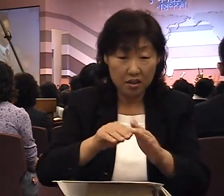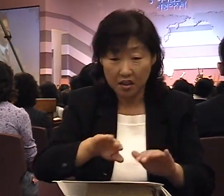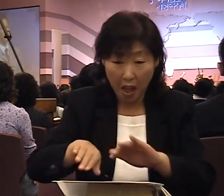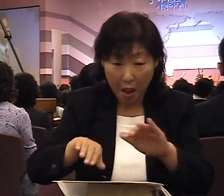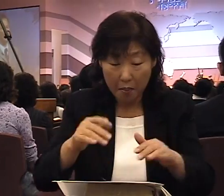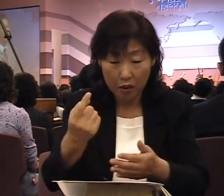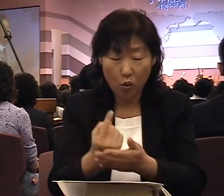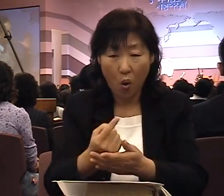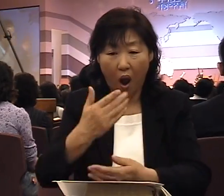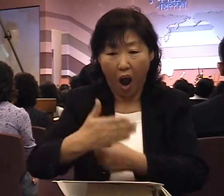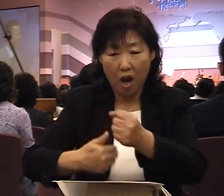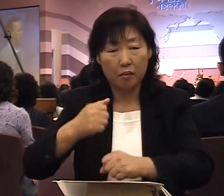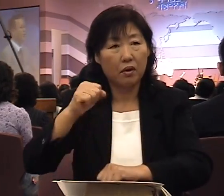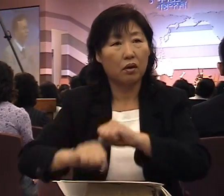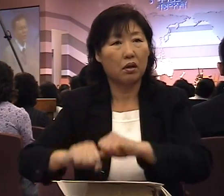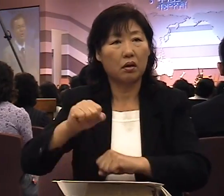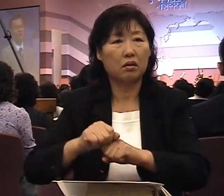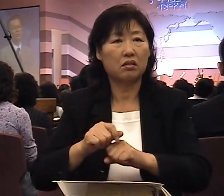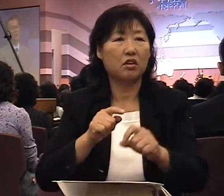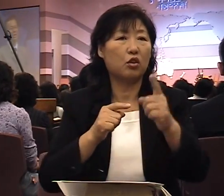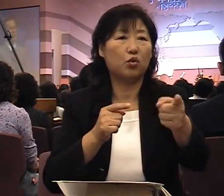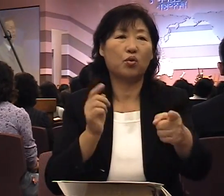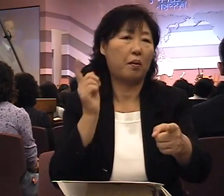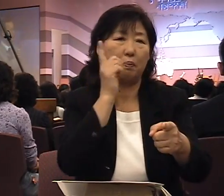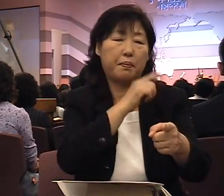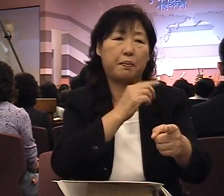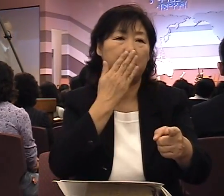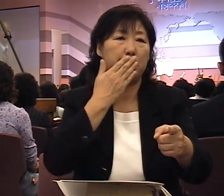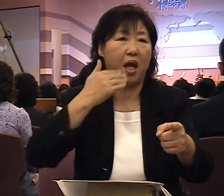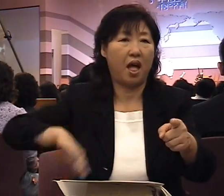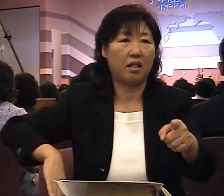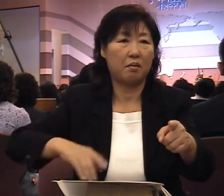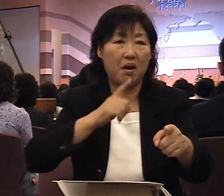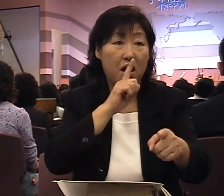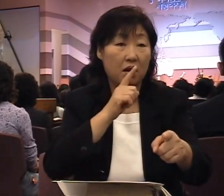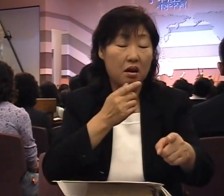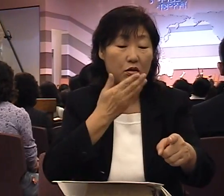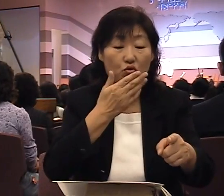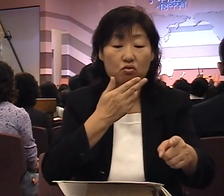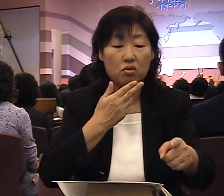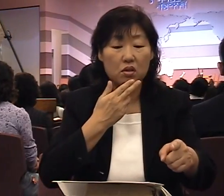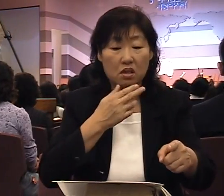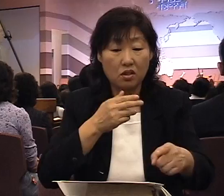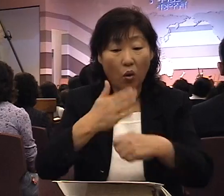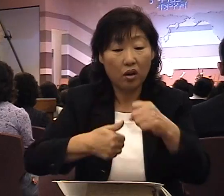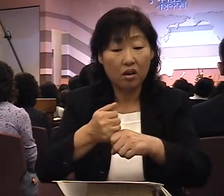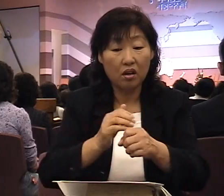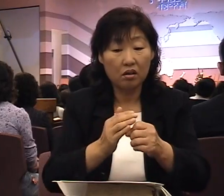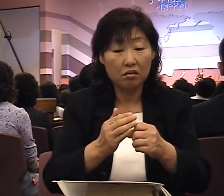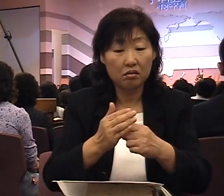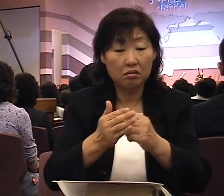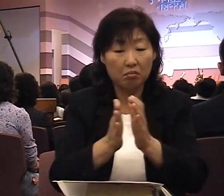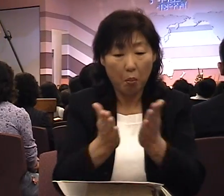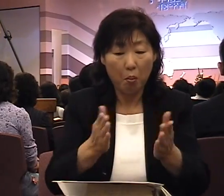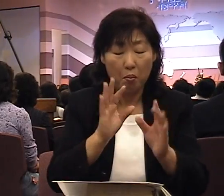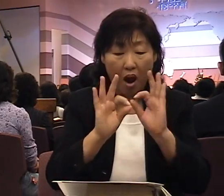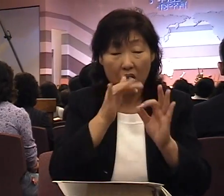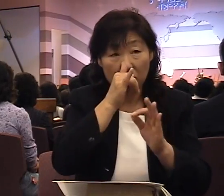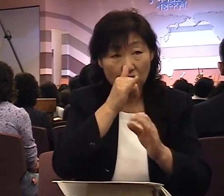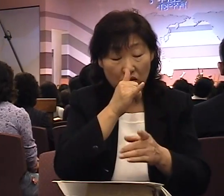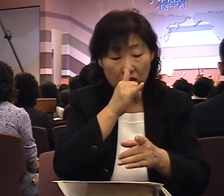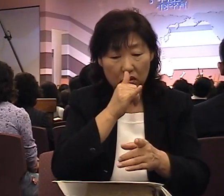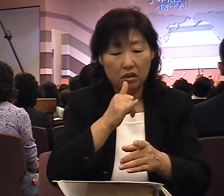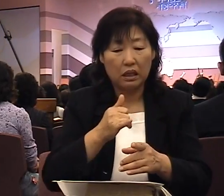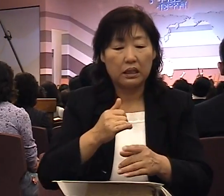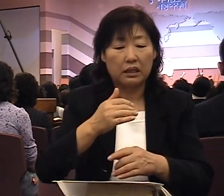그렇게 역사하시는가? 유배 그런다는 것을 성경에서 분명히 말씀해 주고 있습니다. 지금까지 창세기에서 보여진